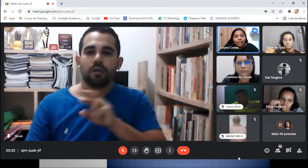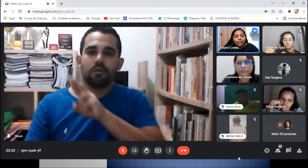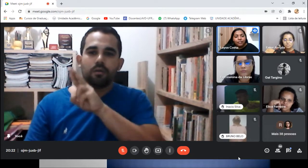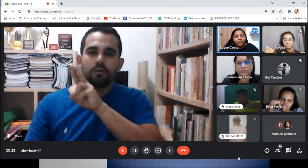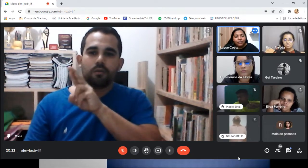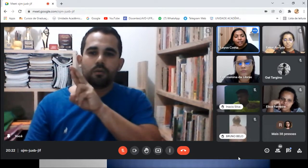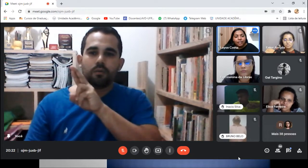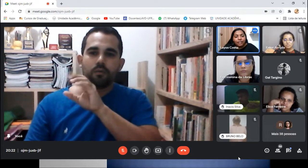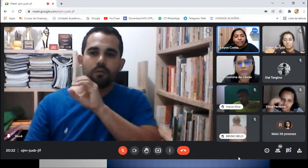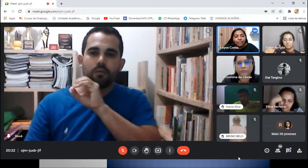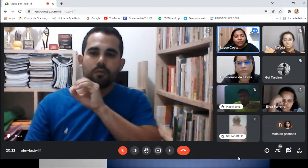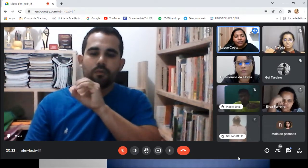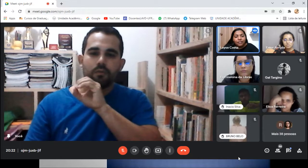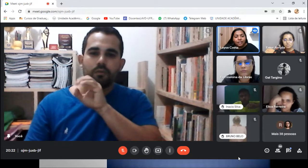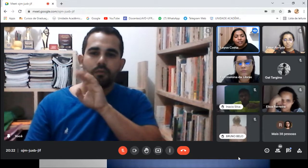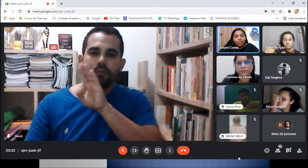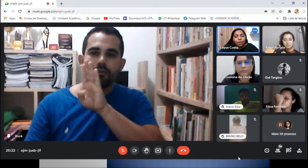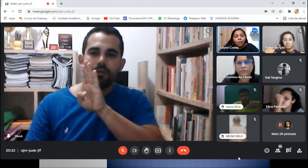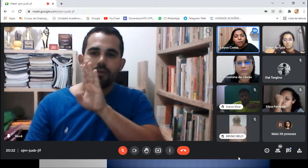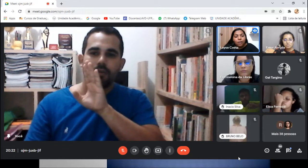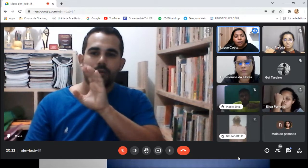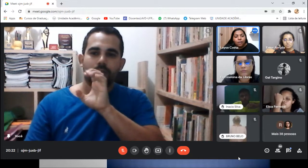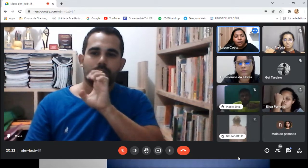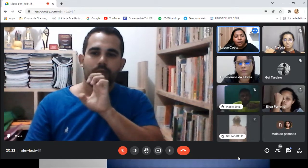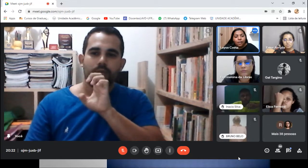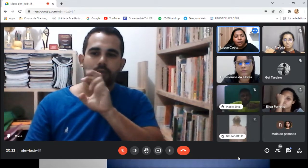falam, tem entonação diferente, ó,